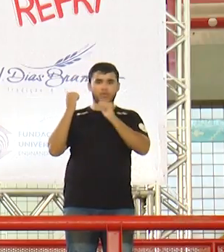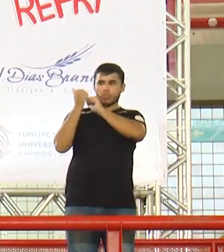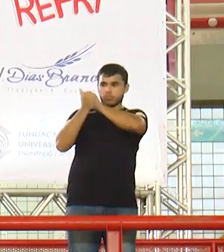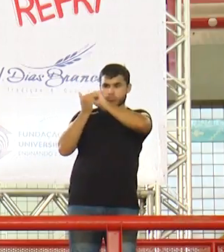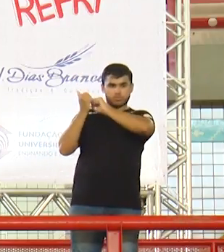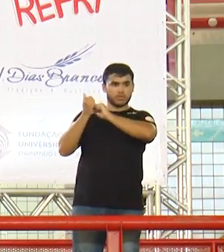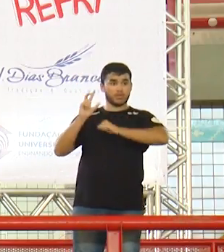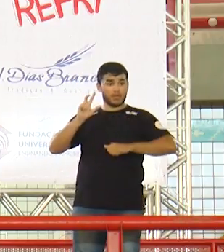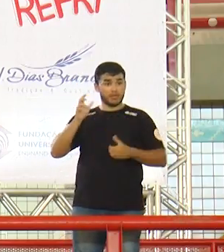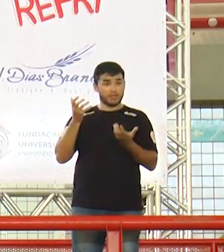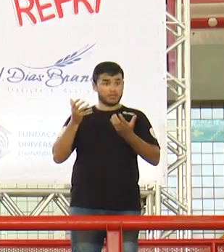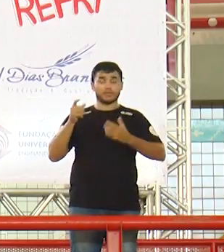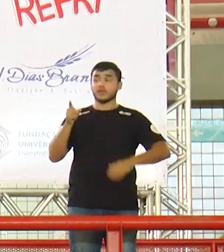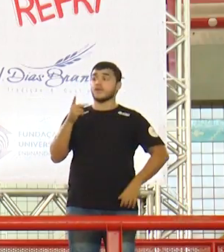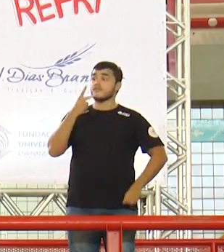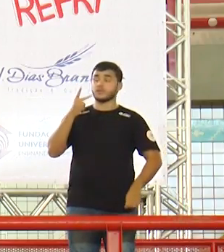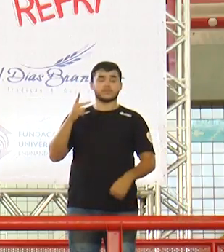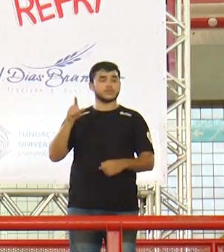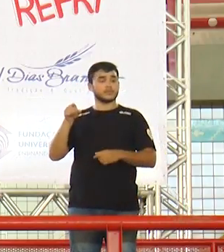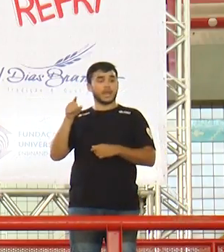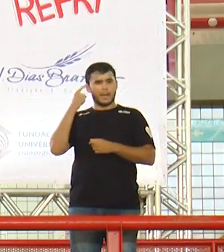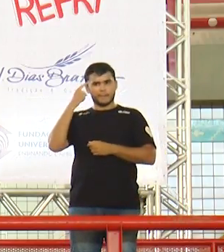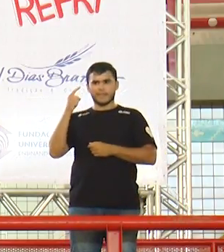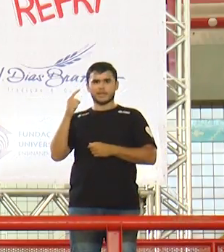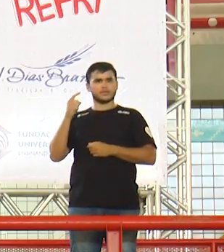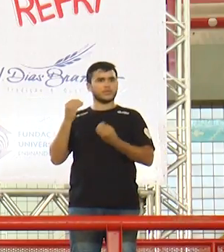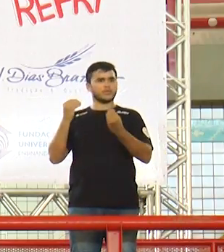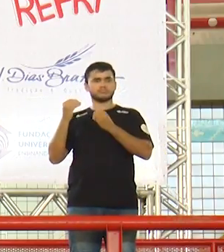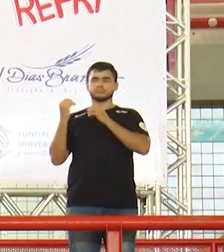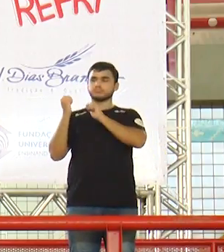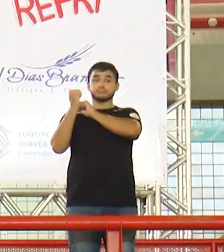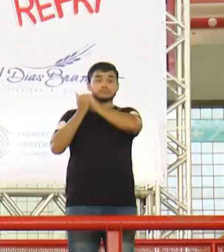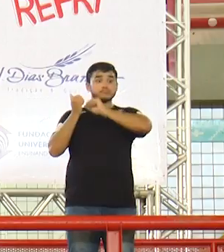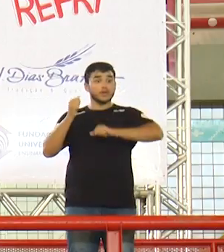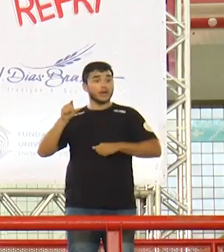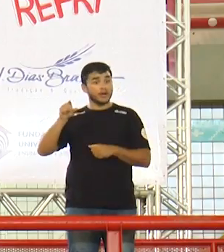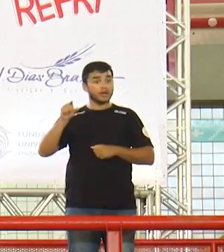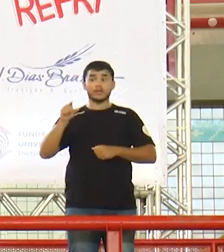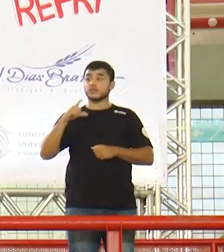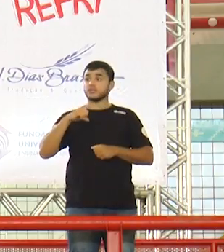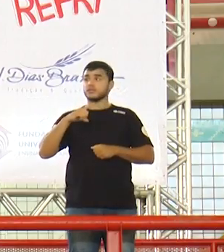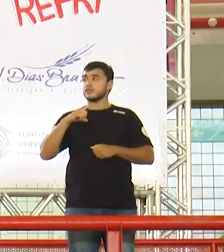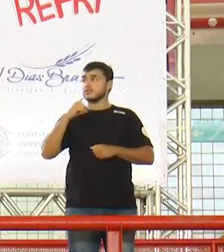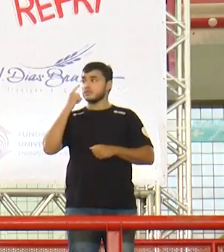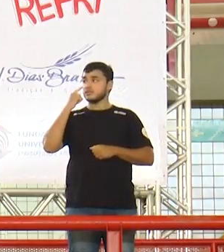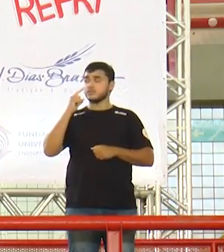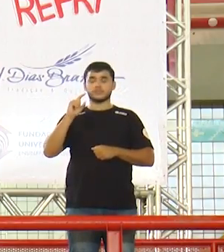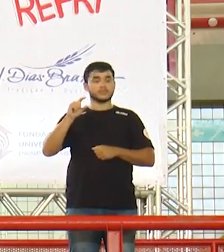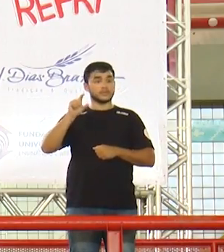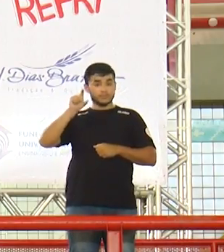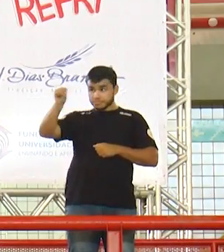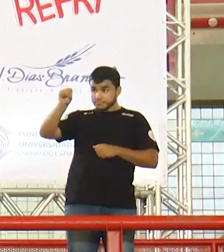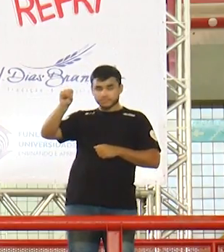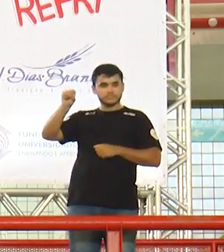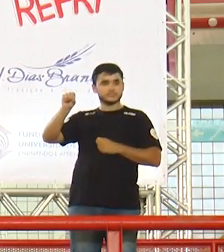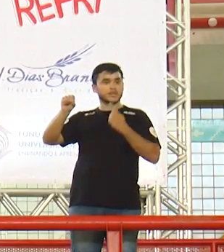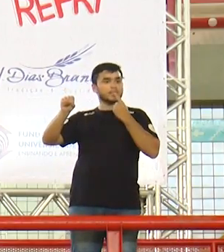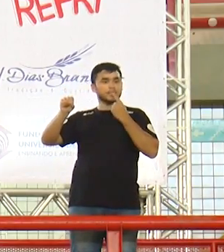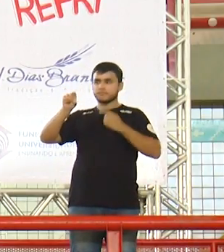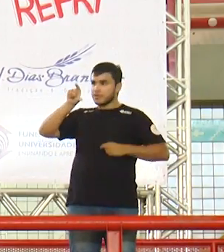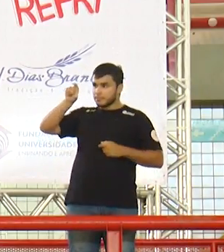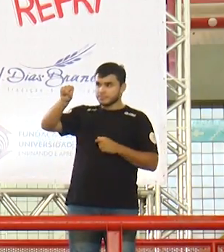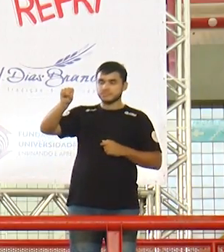cascavel, já a língua. Aí você pega a língua do camarada e faz assim, ó.